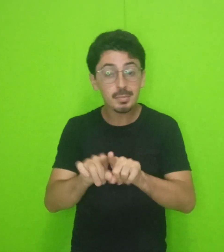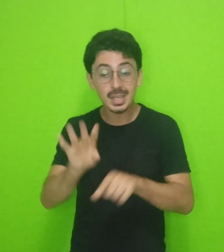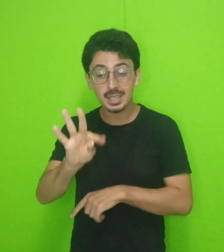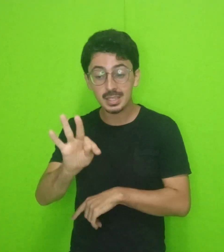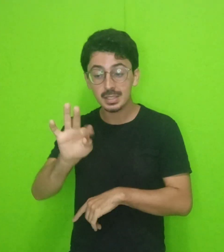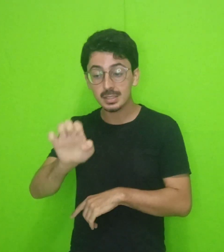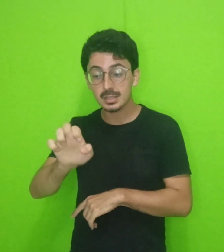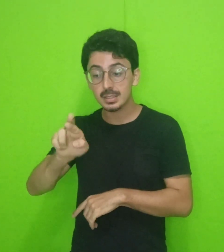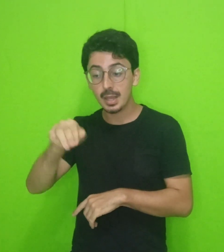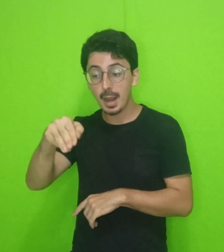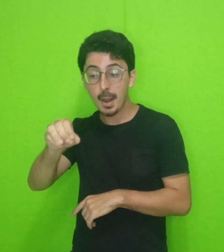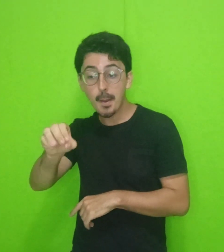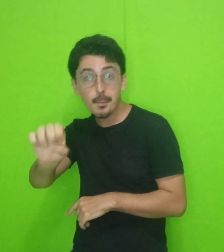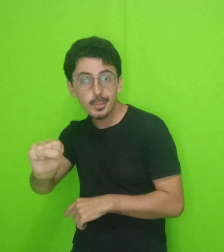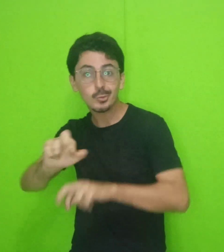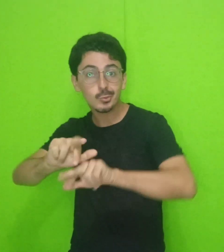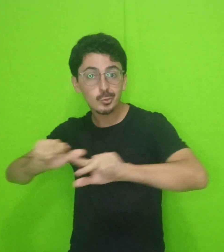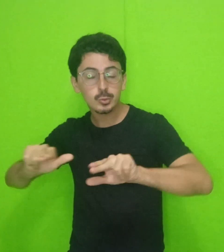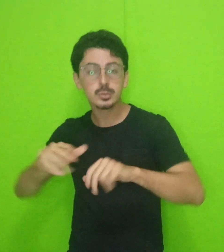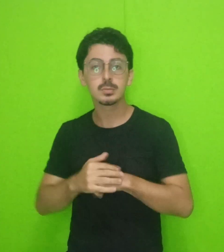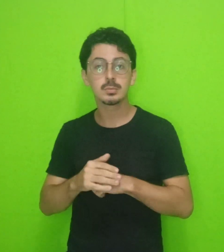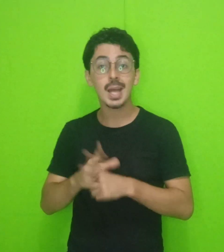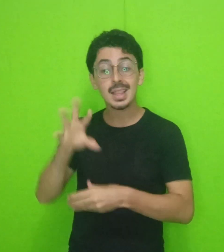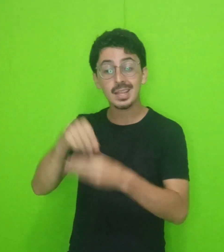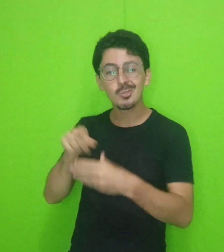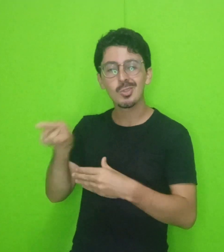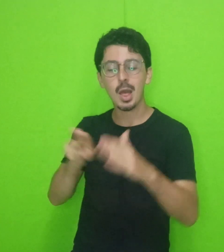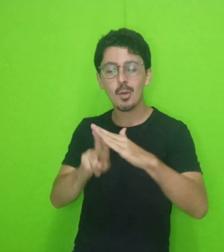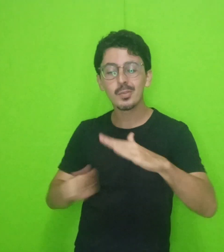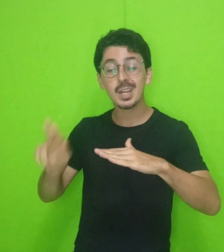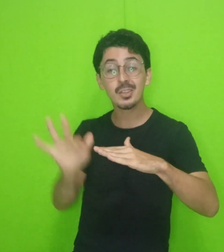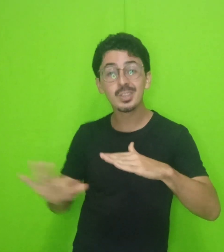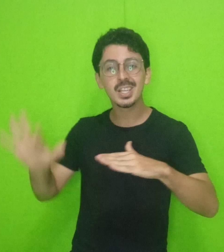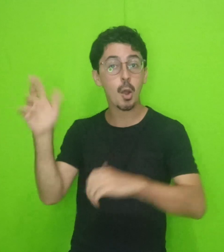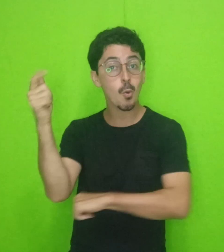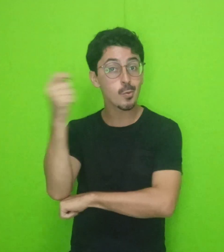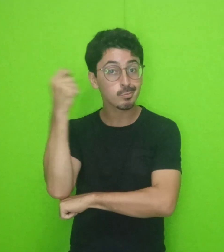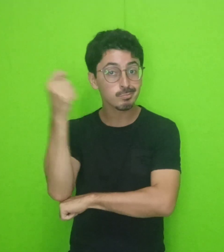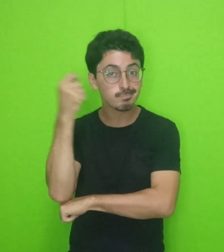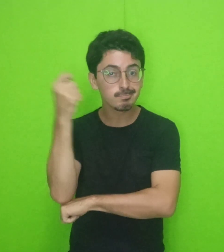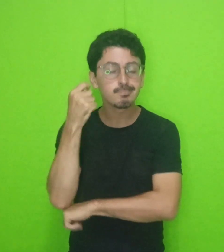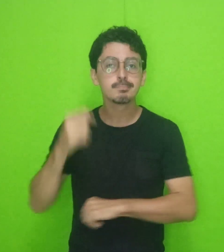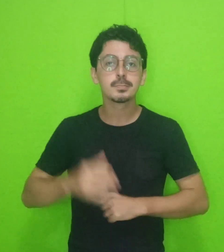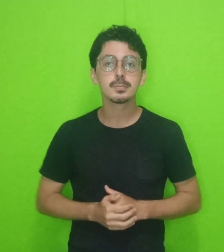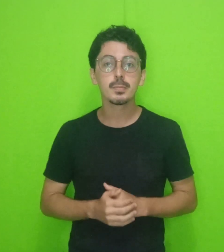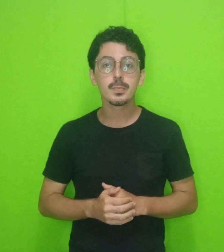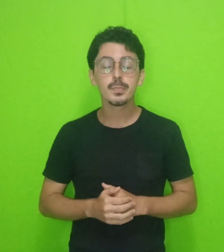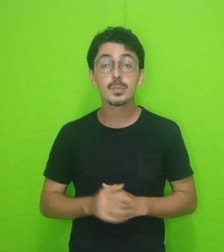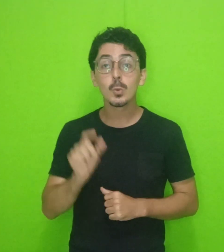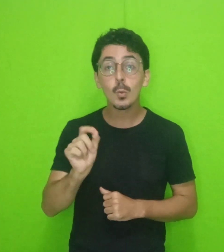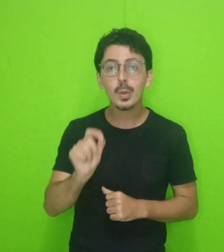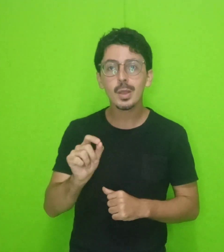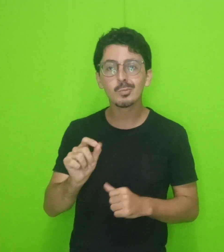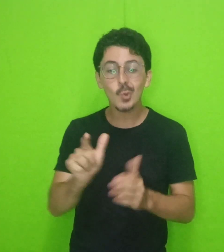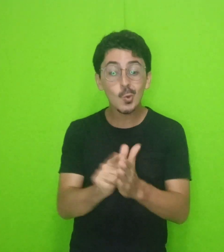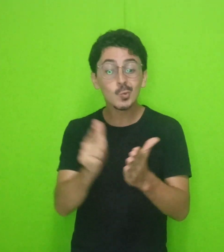terminológica pela Universidade Federal aqui do Rio Grande do Sul foram os jornais